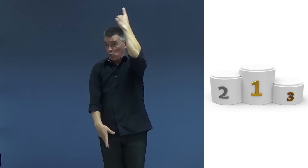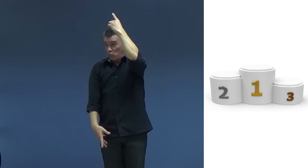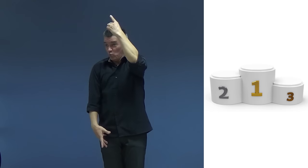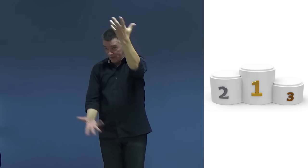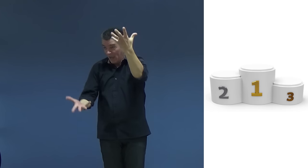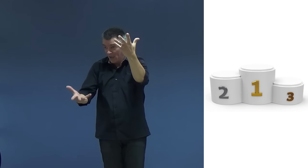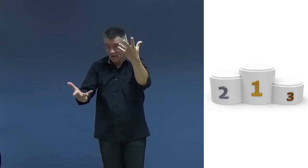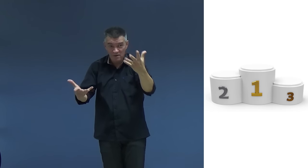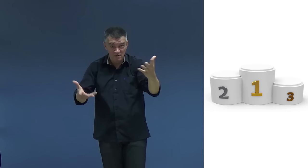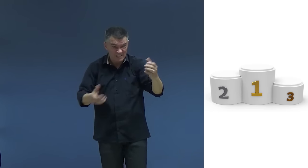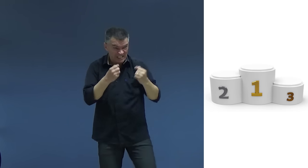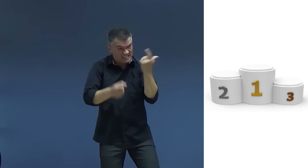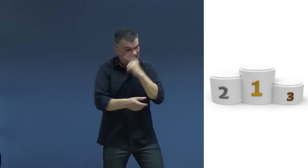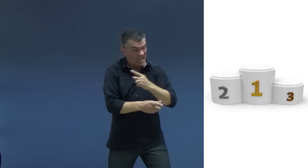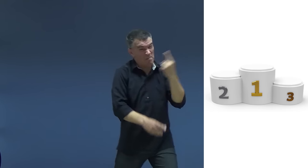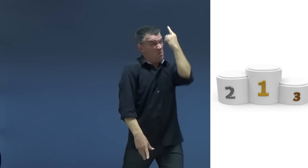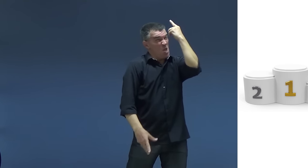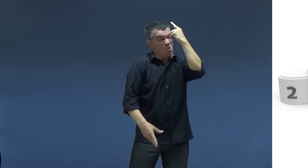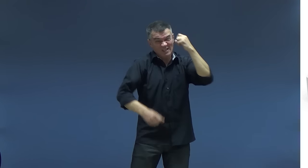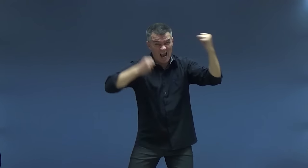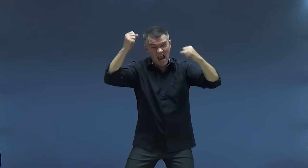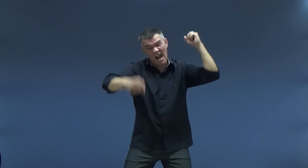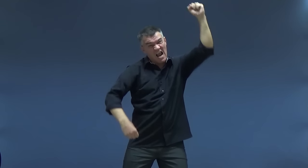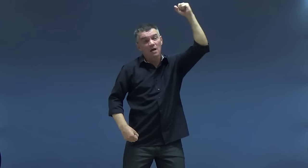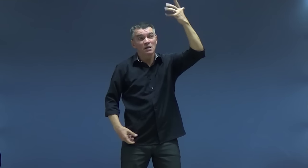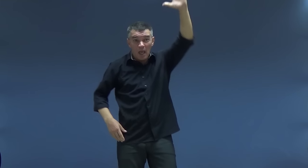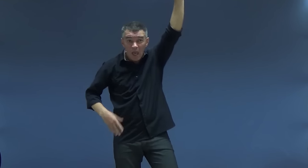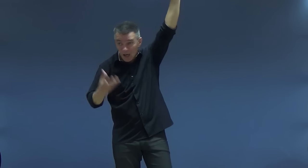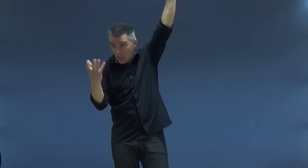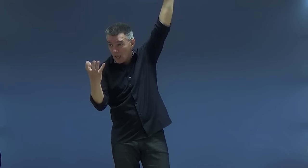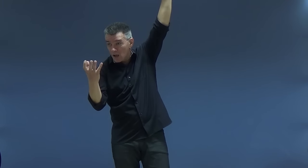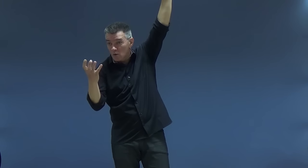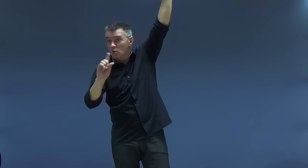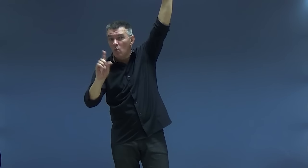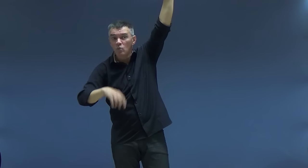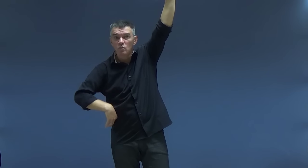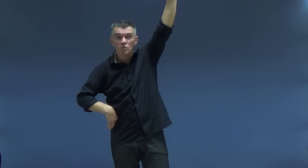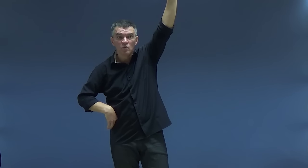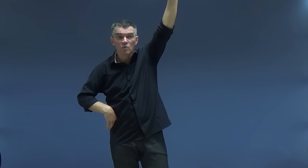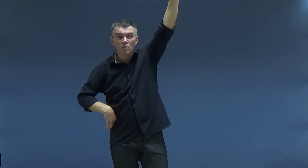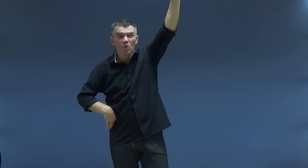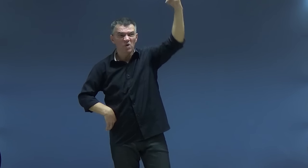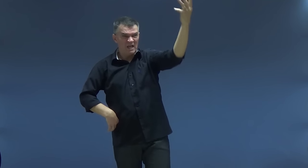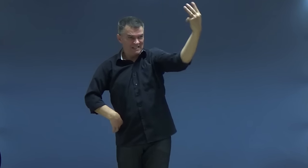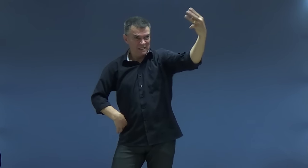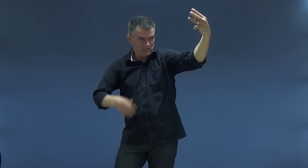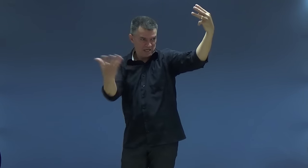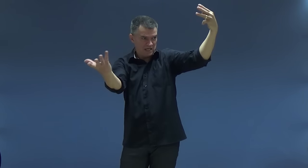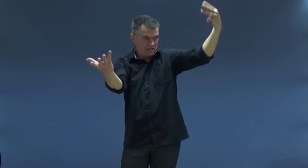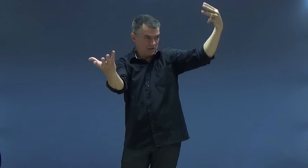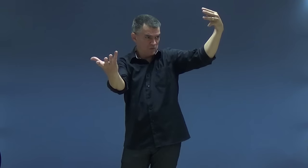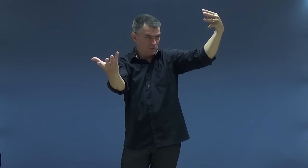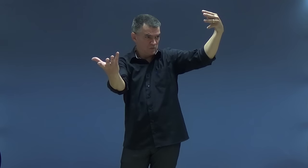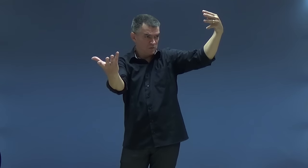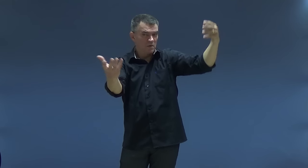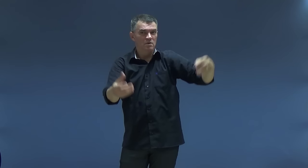lugar? Né? Ganhar o alvo ali. Quem quer? Levanta a mão. Você quer ficar em terceiro, então,